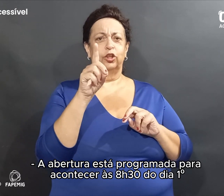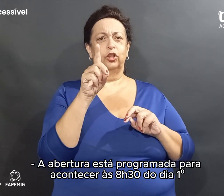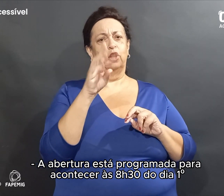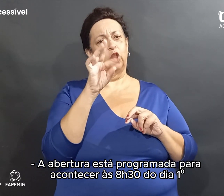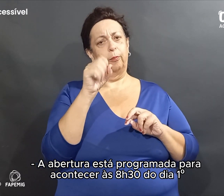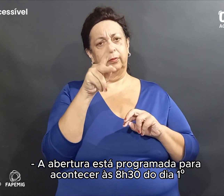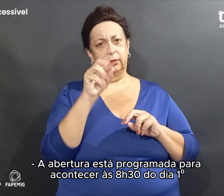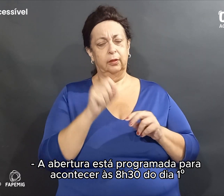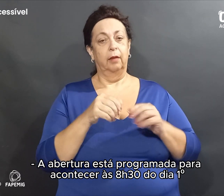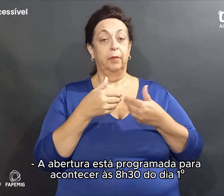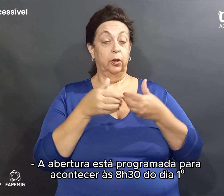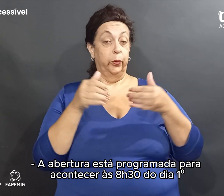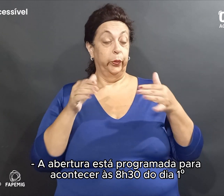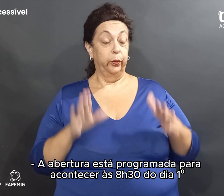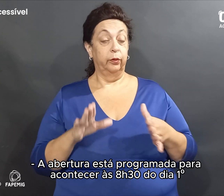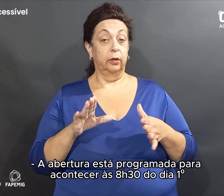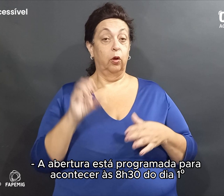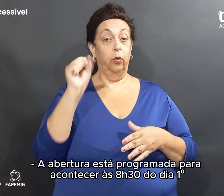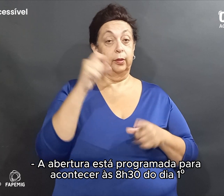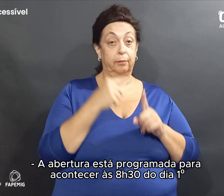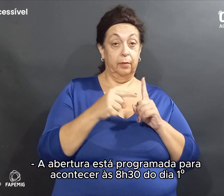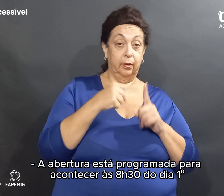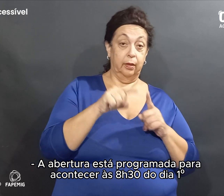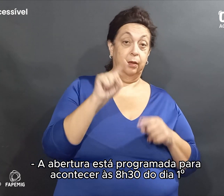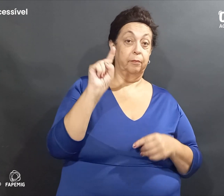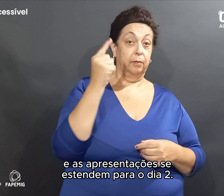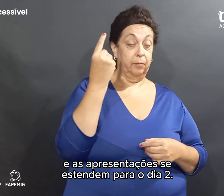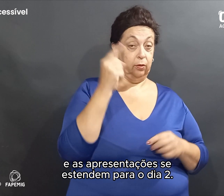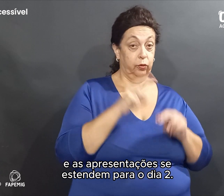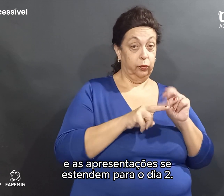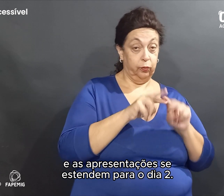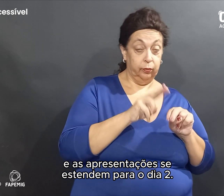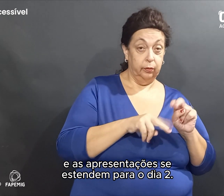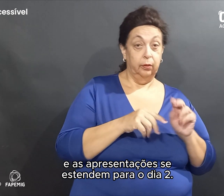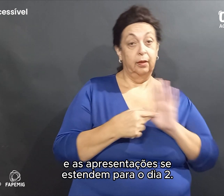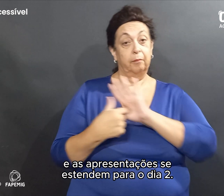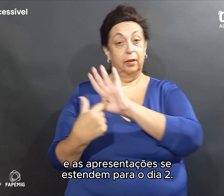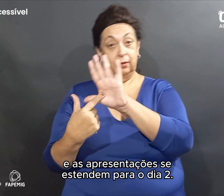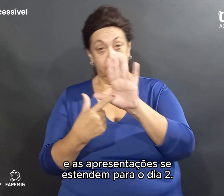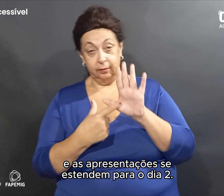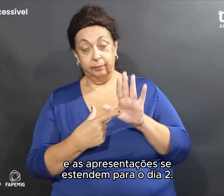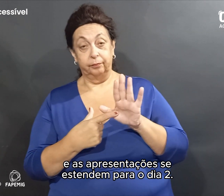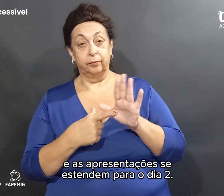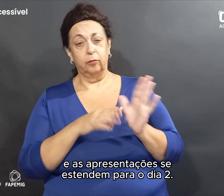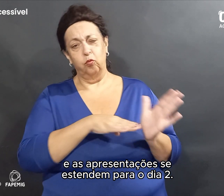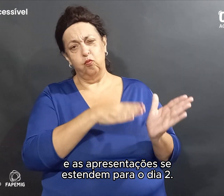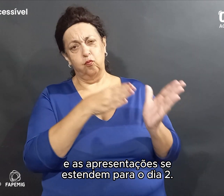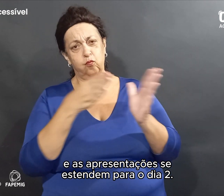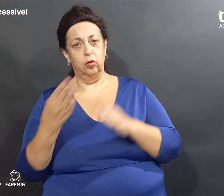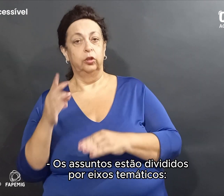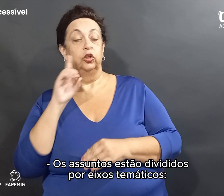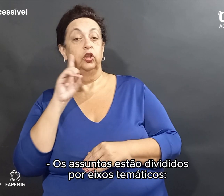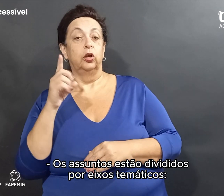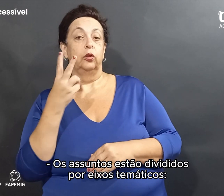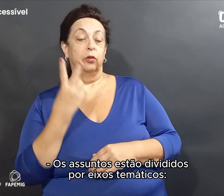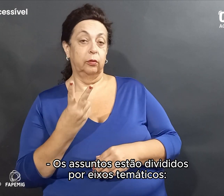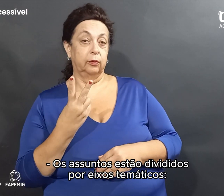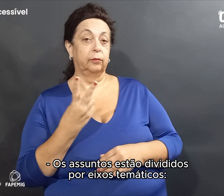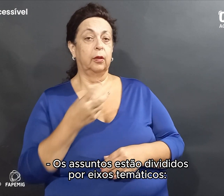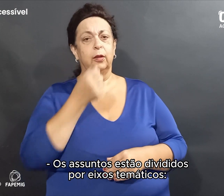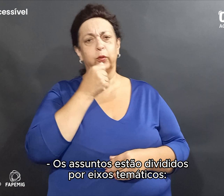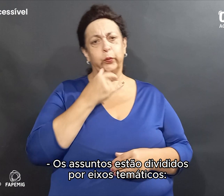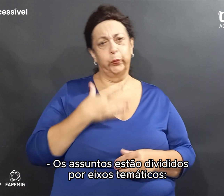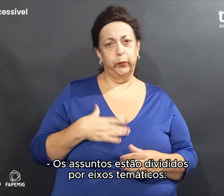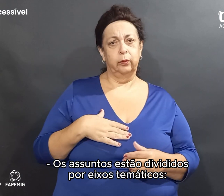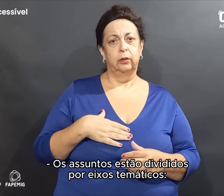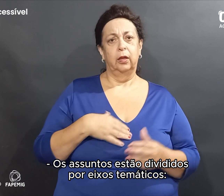está programada para acontecer às 8h30 do dia 1º e as apresentações se estendem para o dia 2. Os assuntos estão